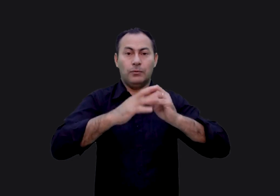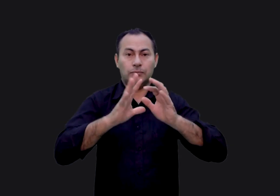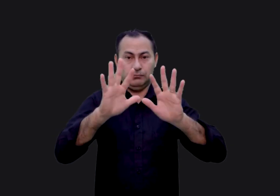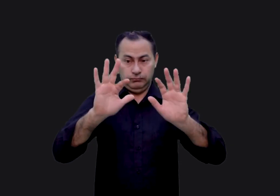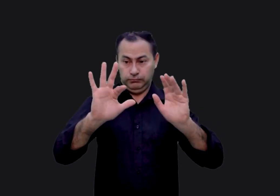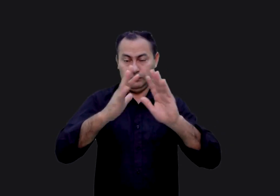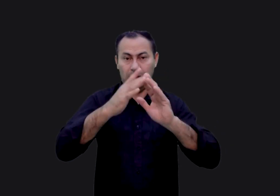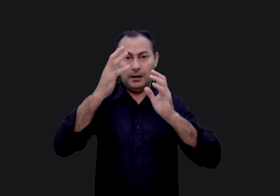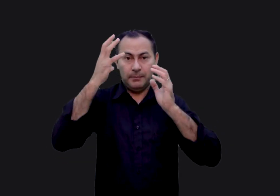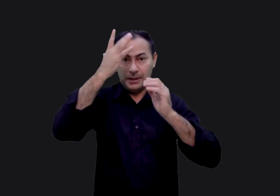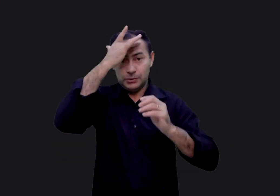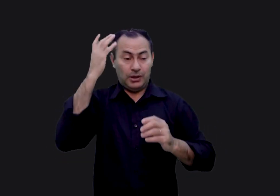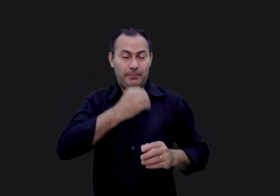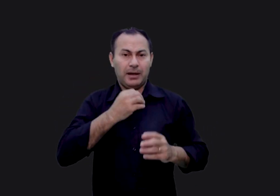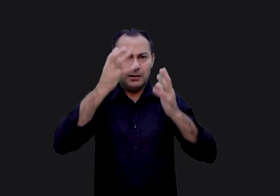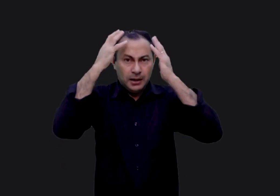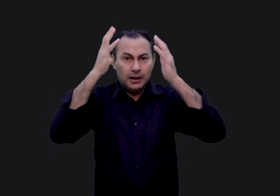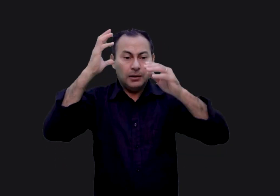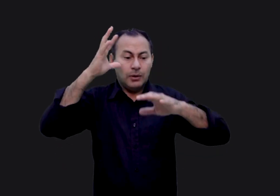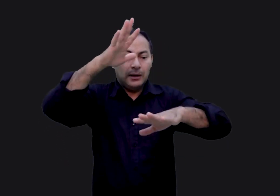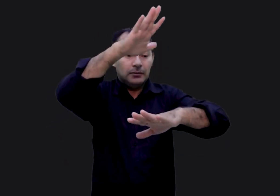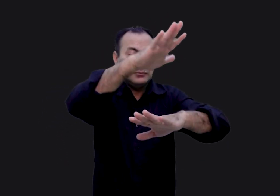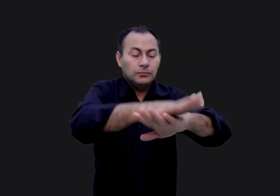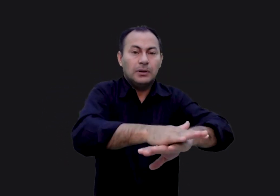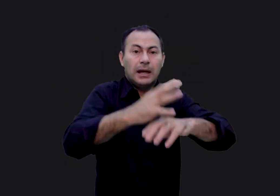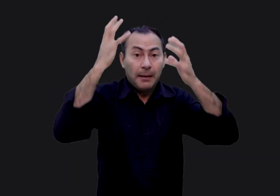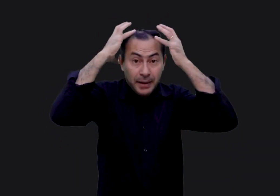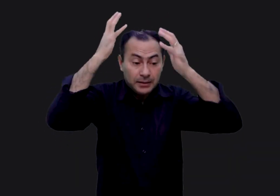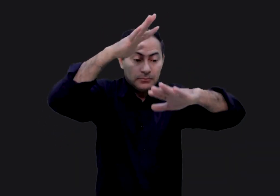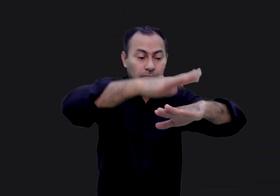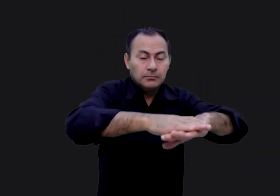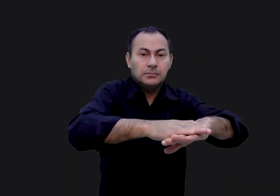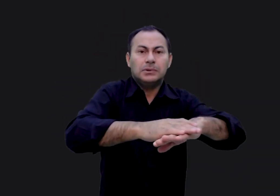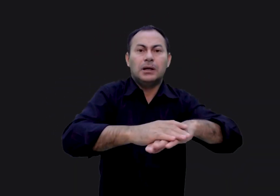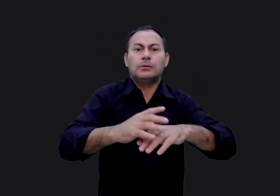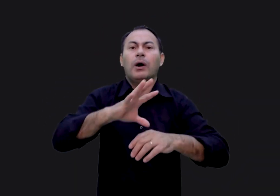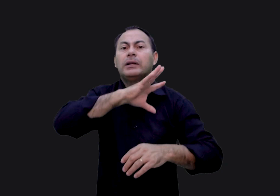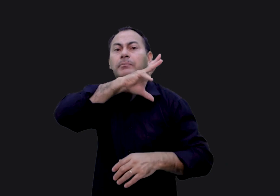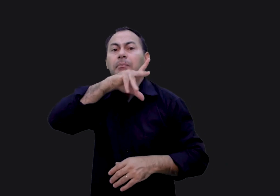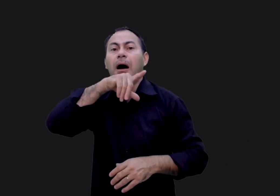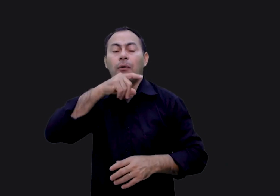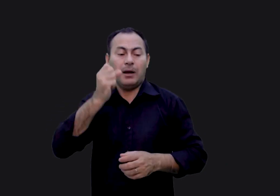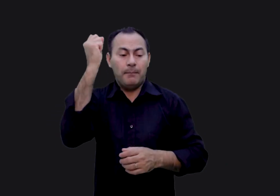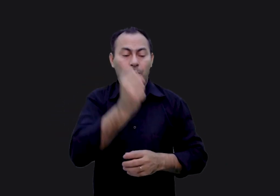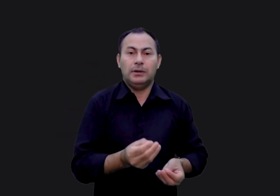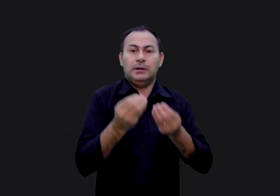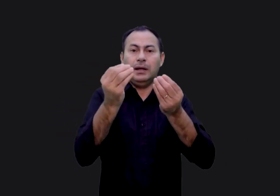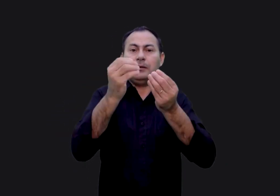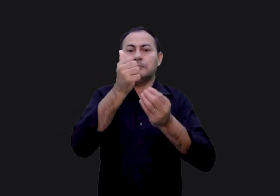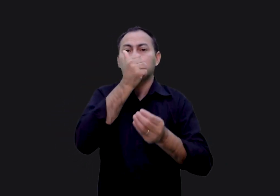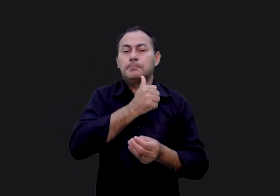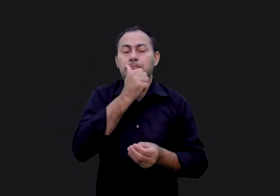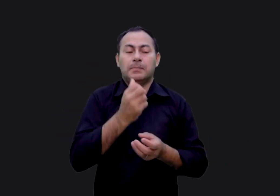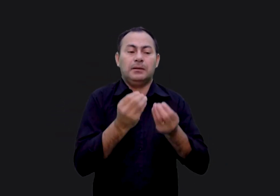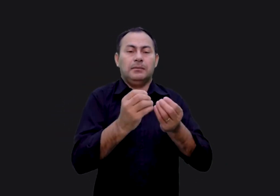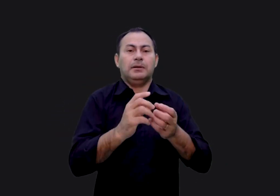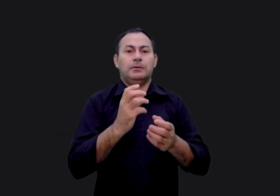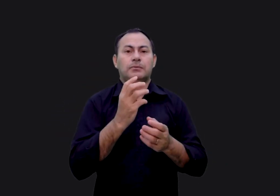ser colocada sobre a cabeça do animal expiatório. O pecado do pecador, portanto, era colocado sobre a cabeça do animal expiatório. Assim,